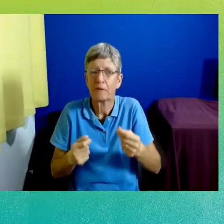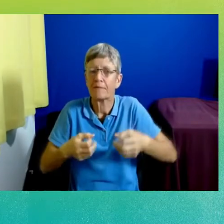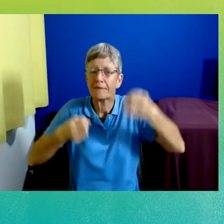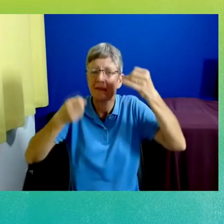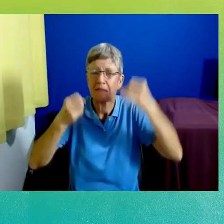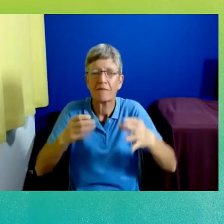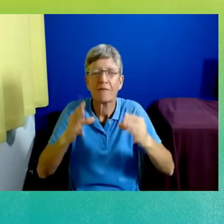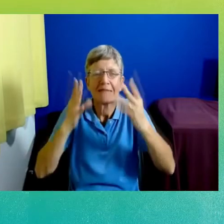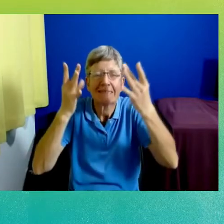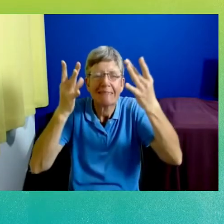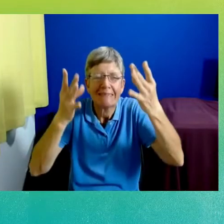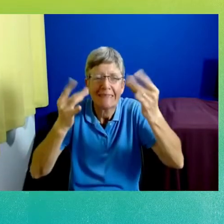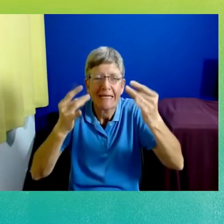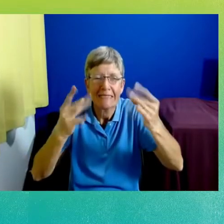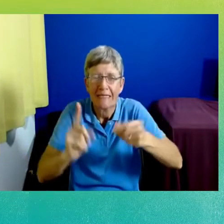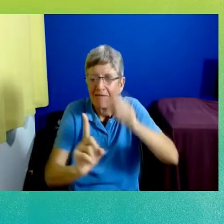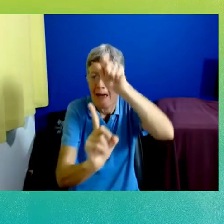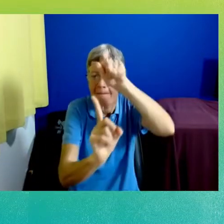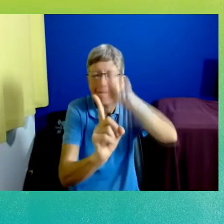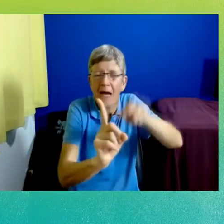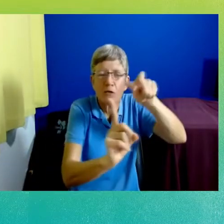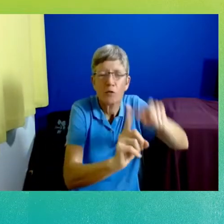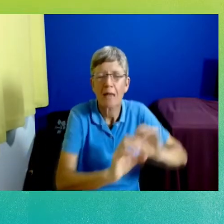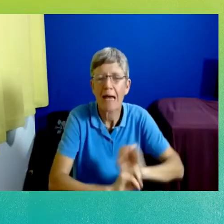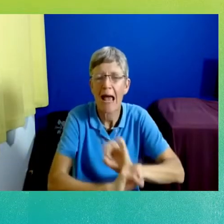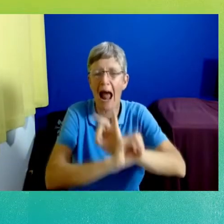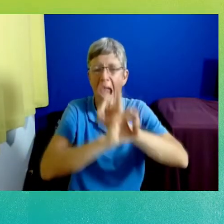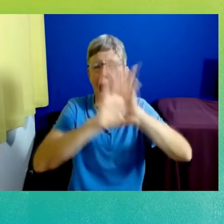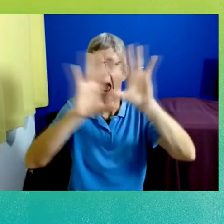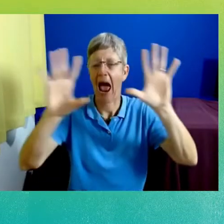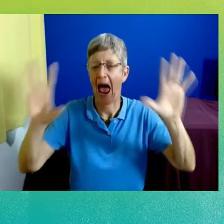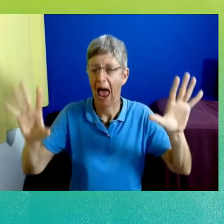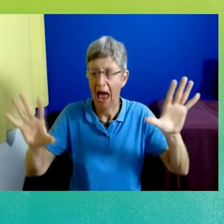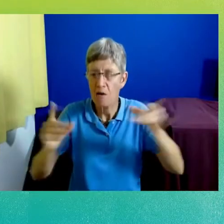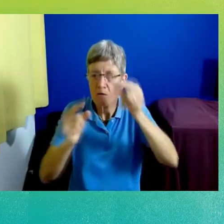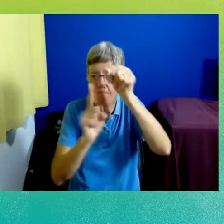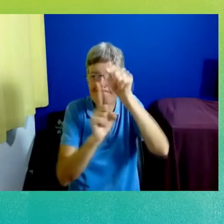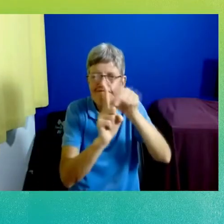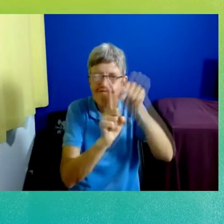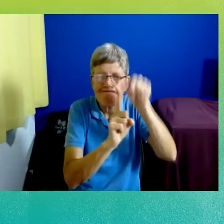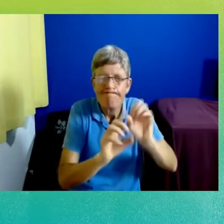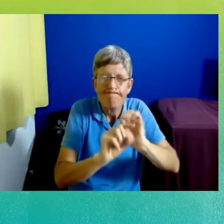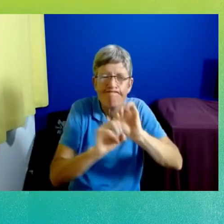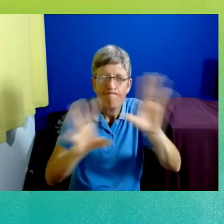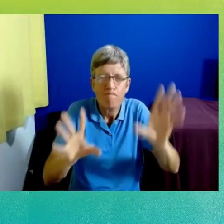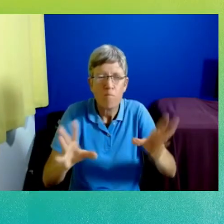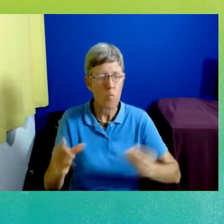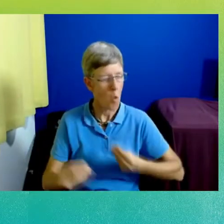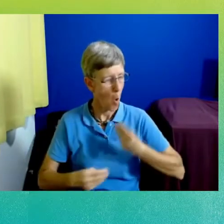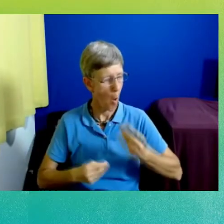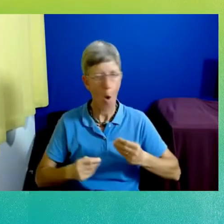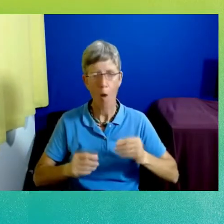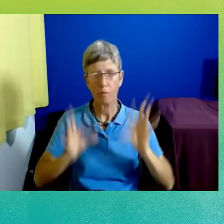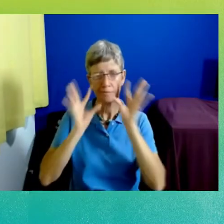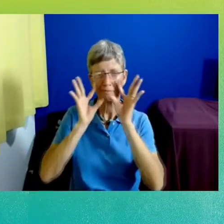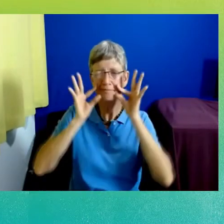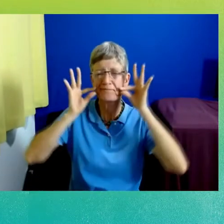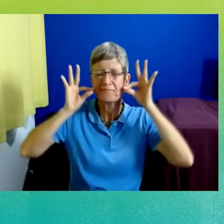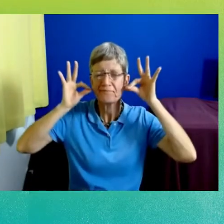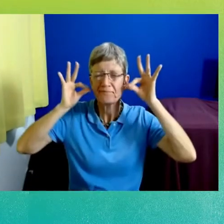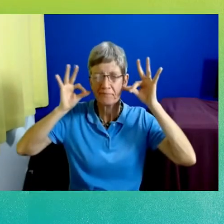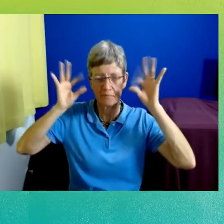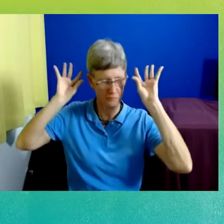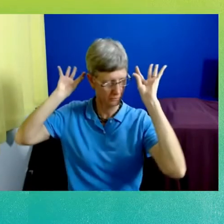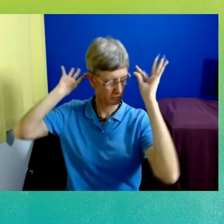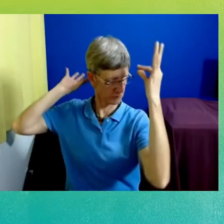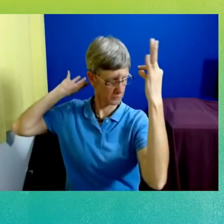Elas devem realmente trazer emoção ao espectador, tá? E que as pessoas consigam entender claramente o